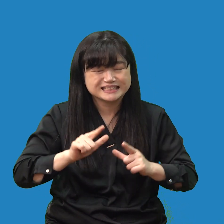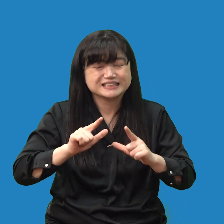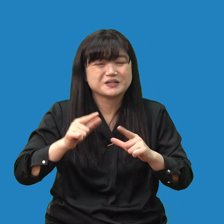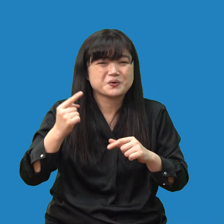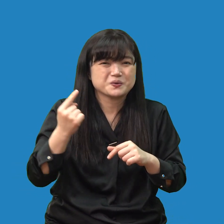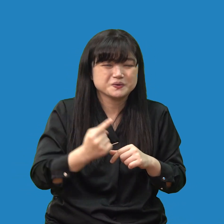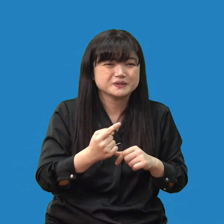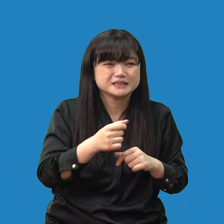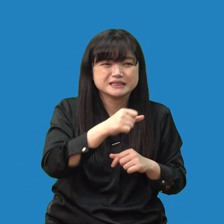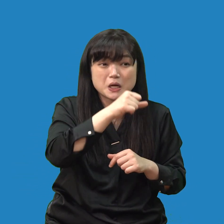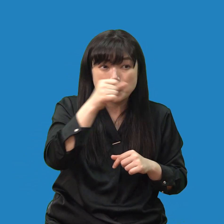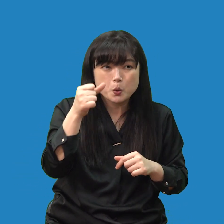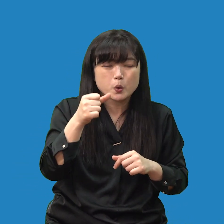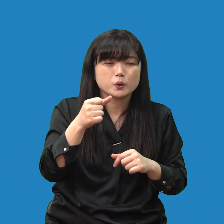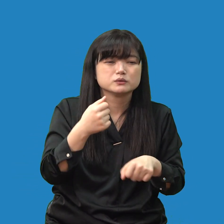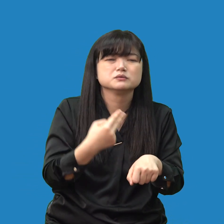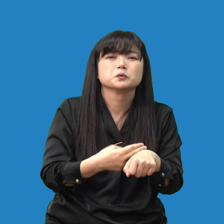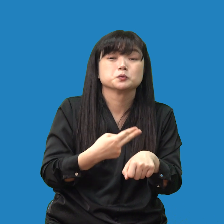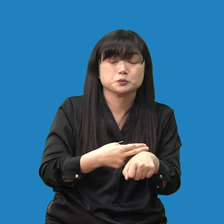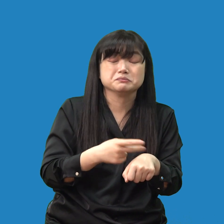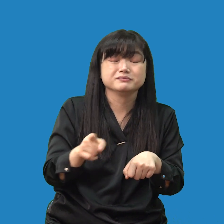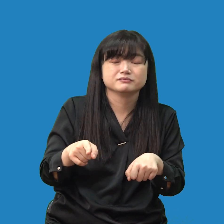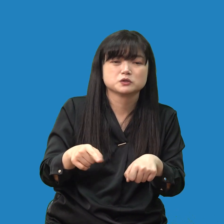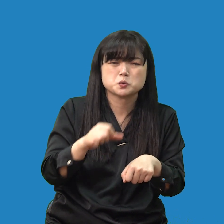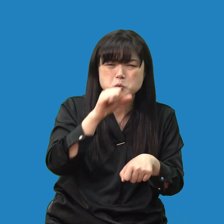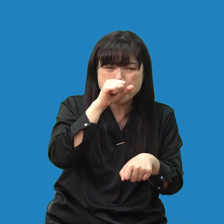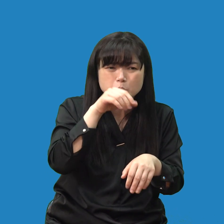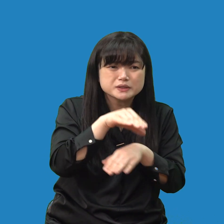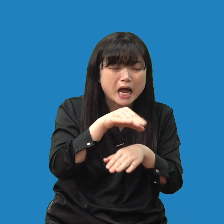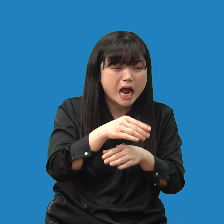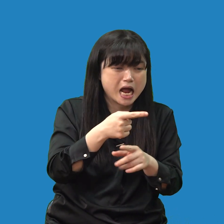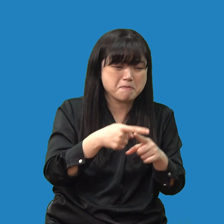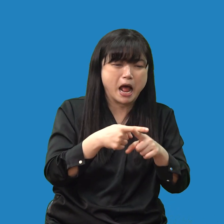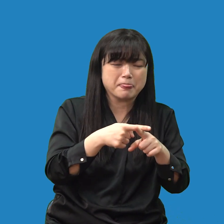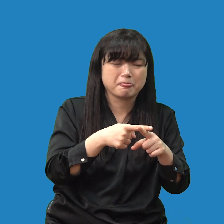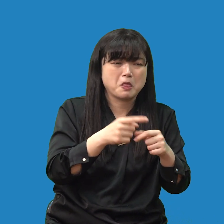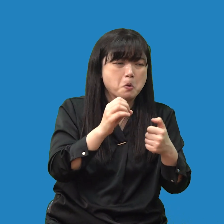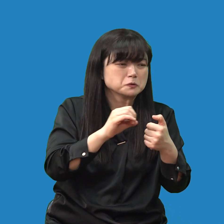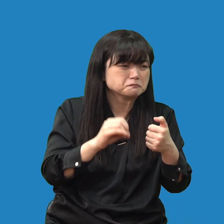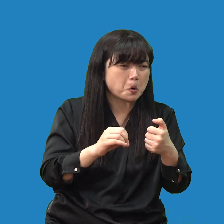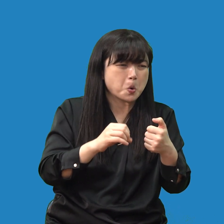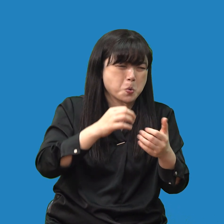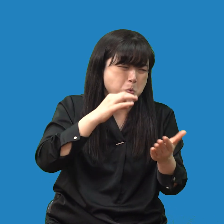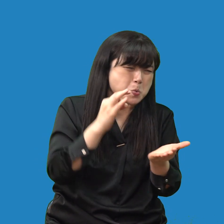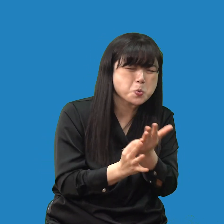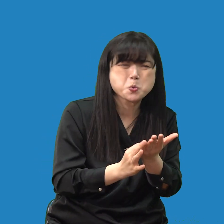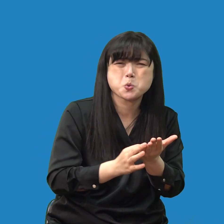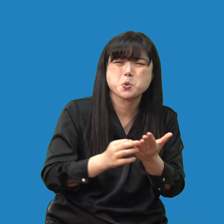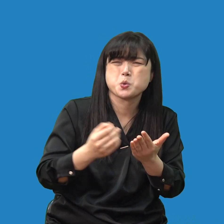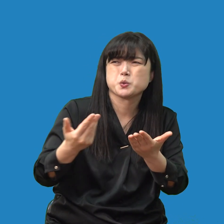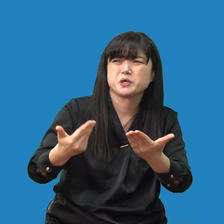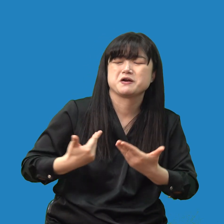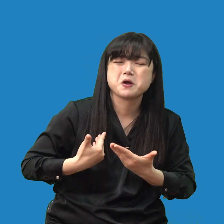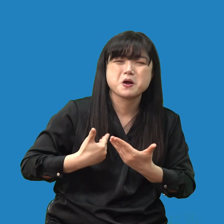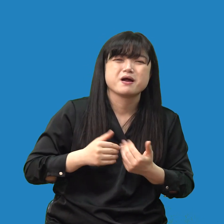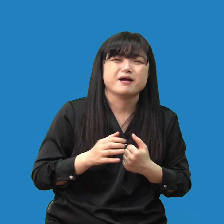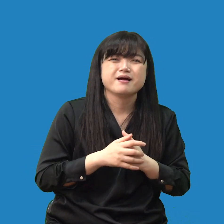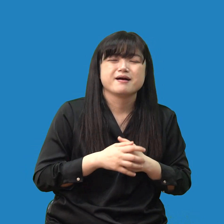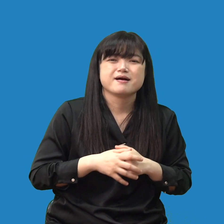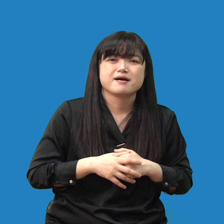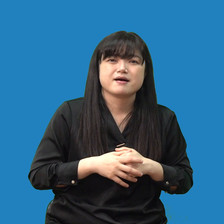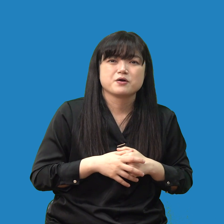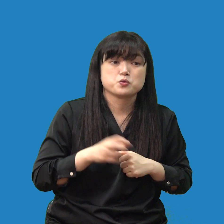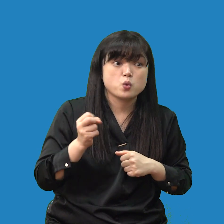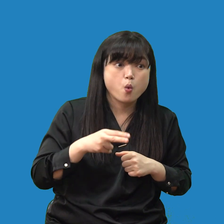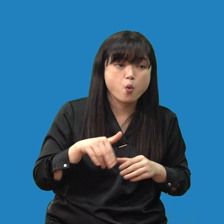교수님이 귀국하시면서 저한테 참 좋은 차를 거의 절반 가격에 이렇게 넘겨주셨습니다. 그래서 한 학기